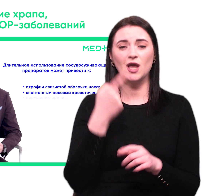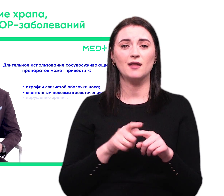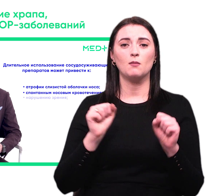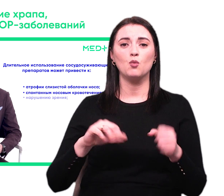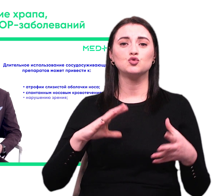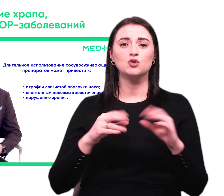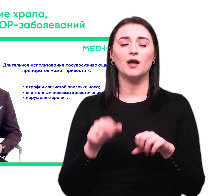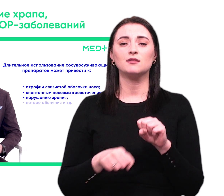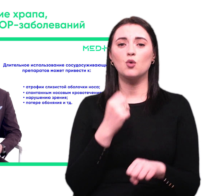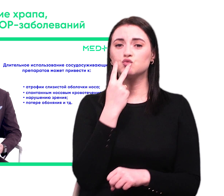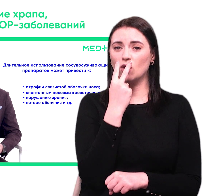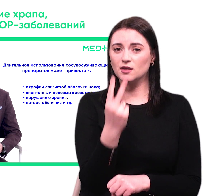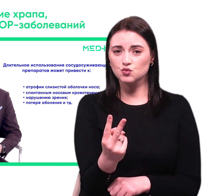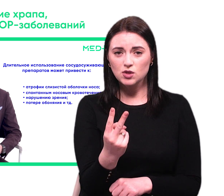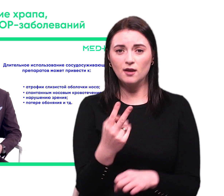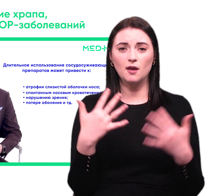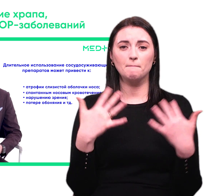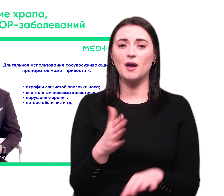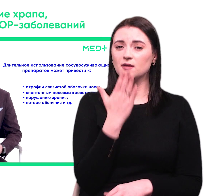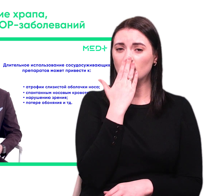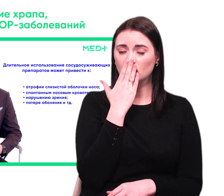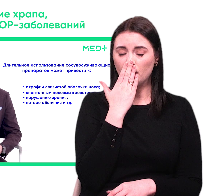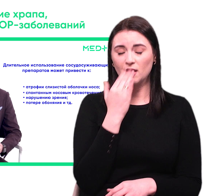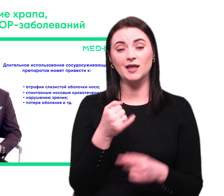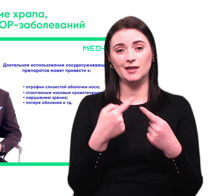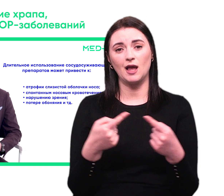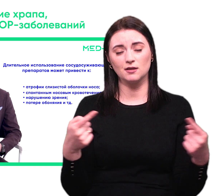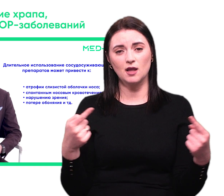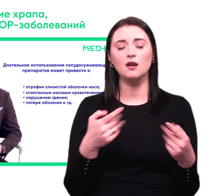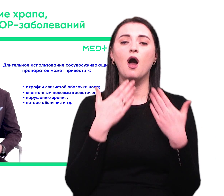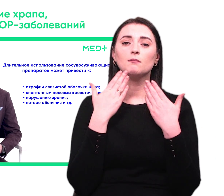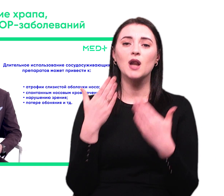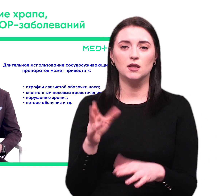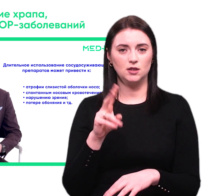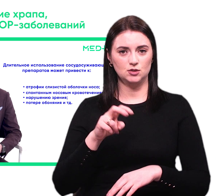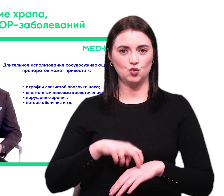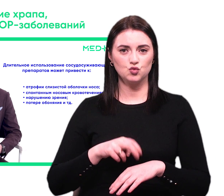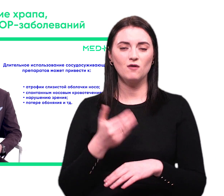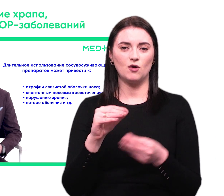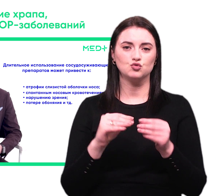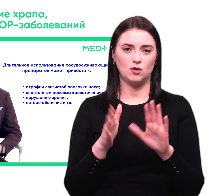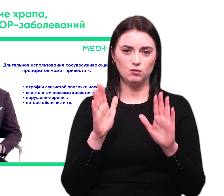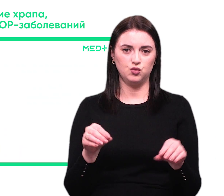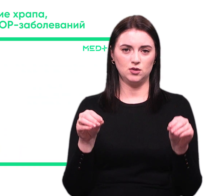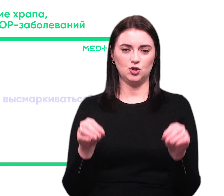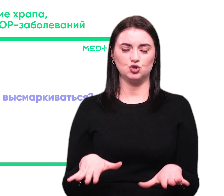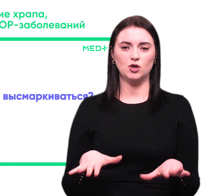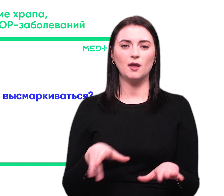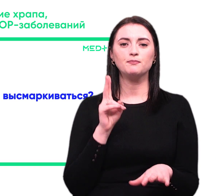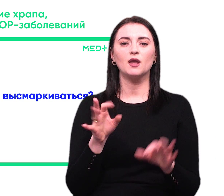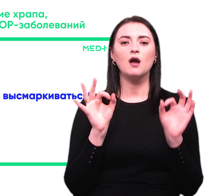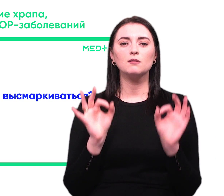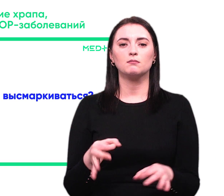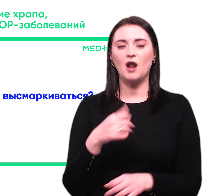приводить к нарушению зрения, потере обоняния и так далее. Поэтому обратитесь к доктору, и ваша проблема будет решена. Как